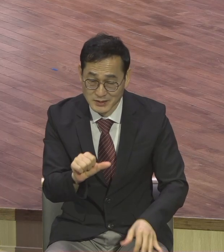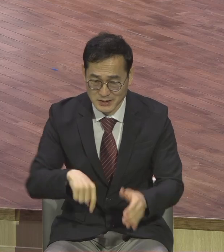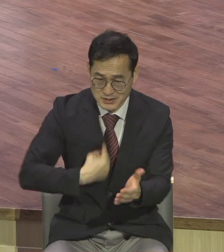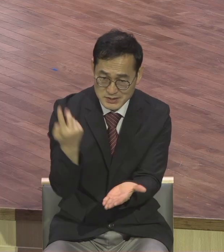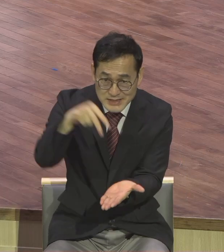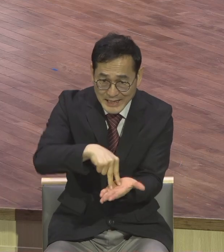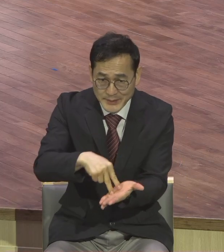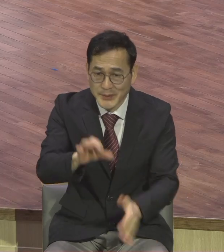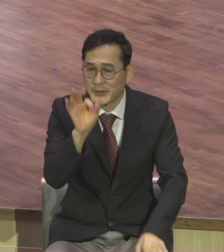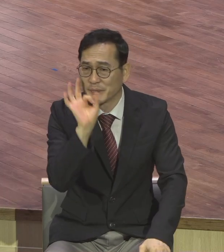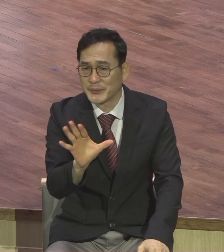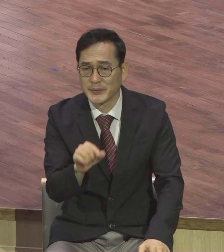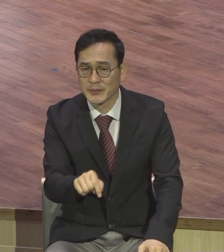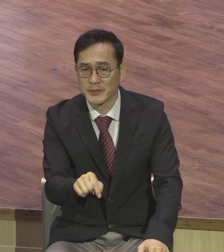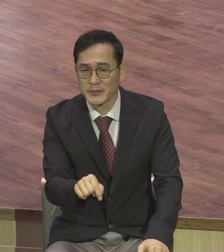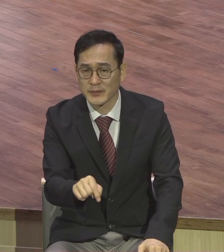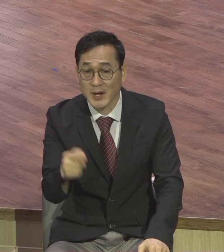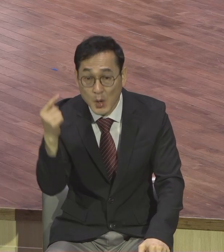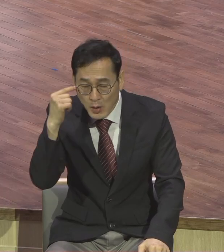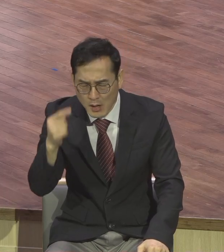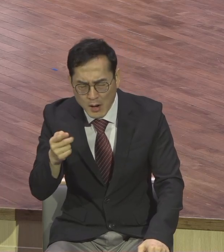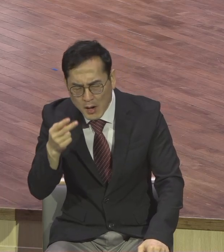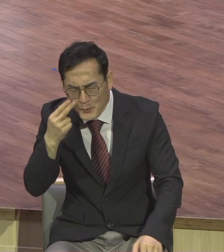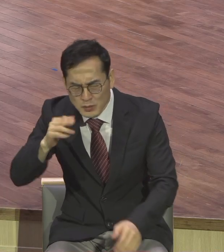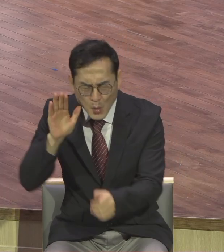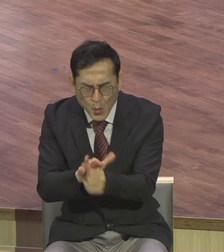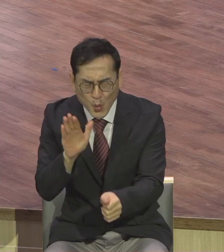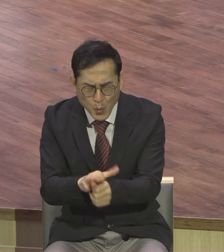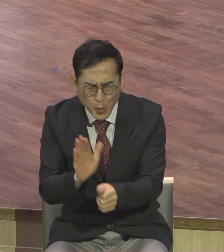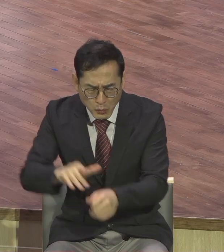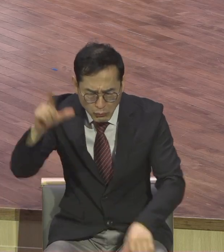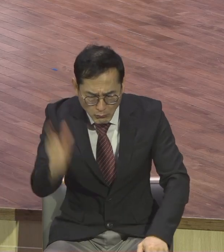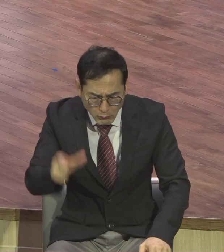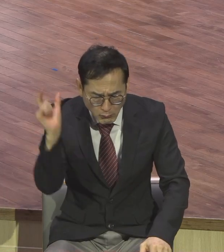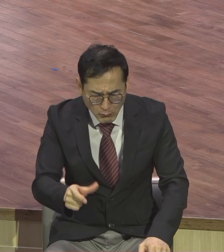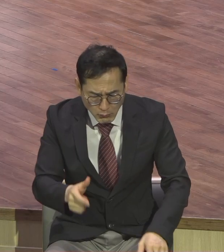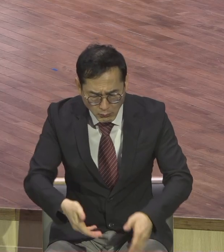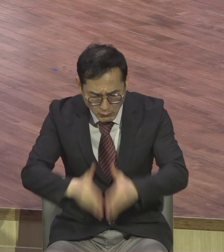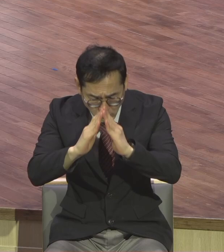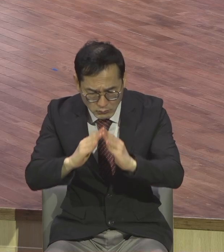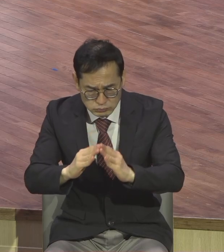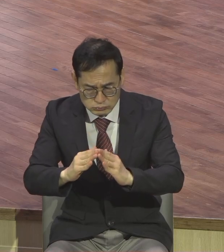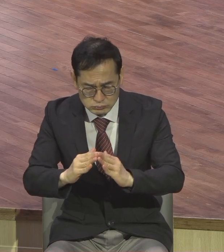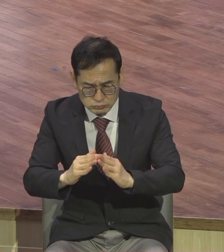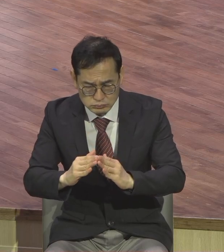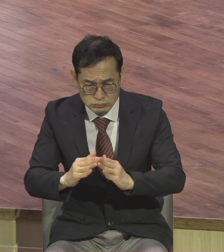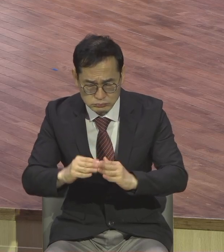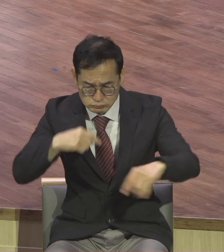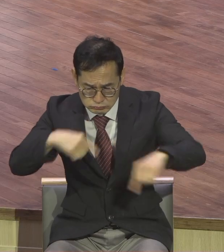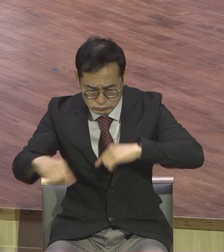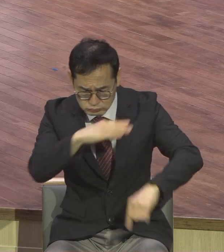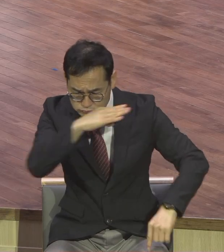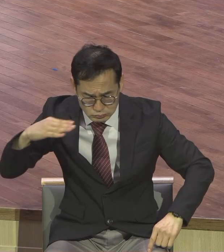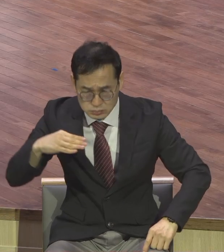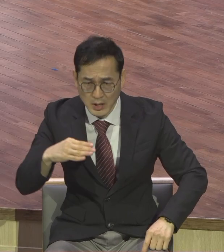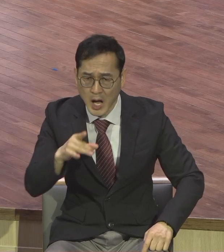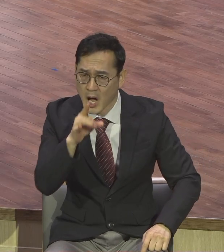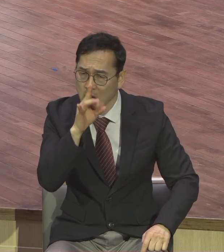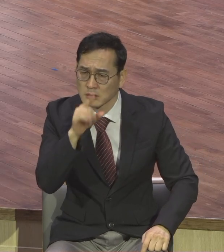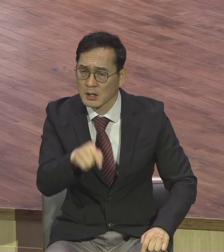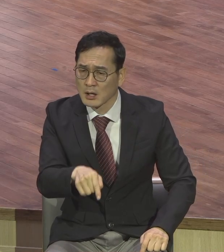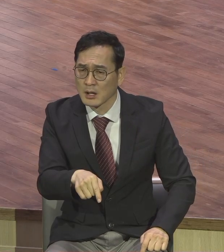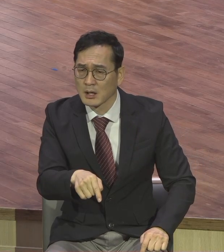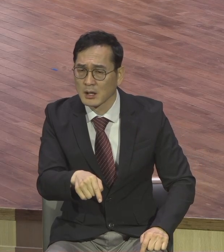자립을 못해 20년 동안. 미국이 계속 도와주는데도. 왜냐? 무능과